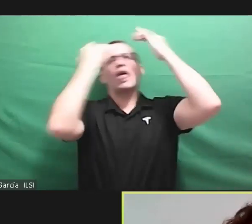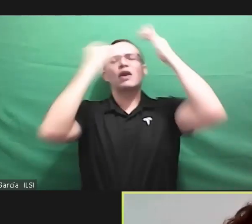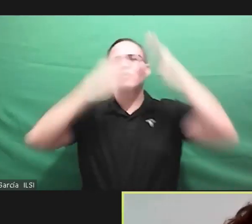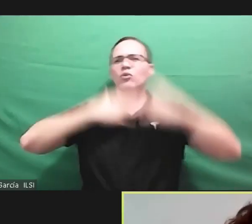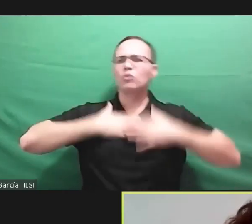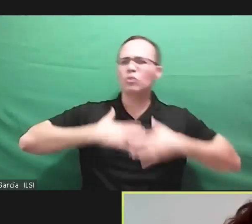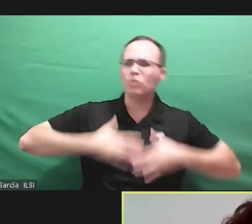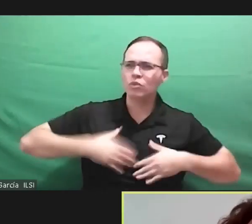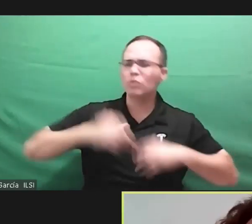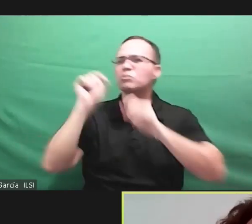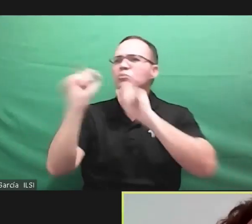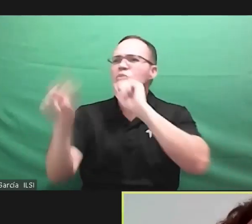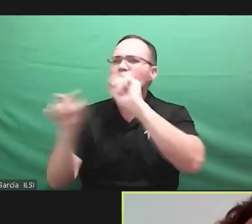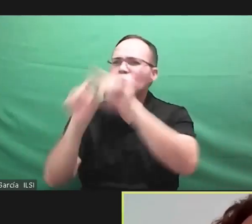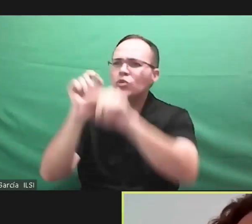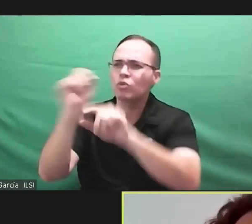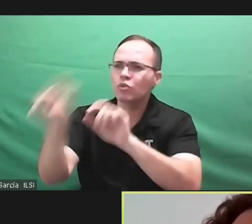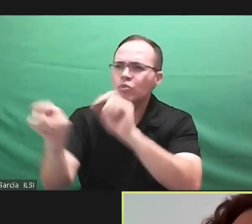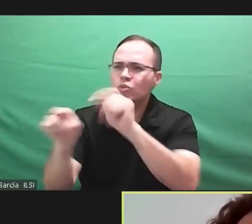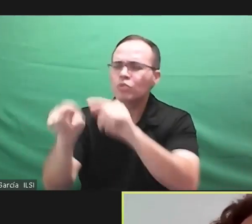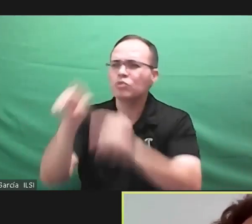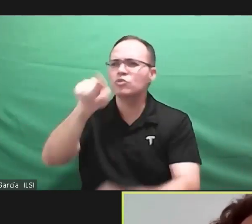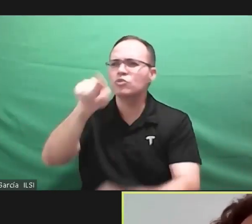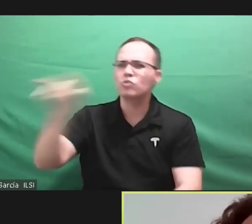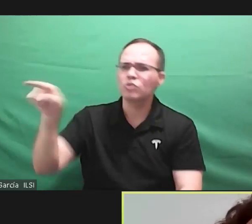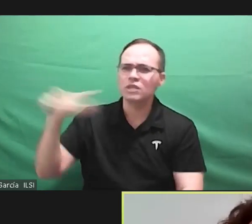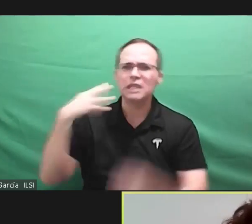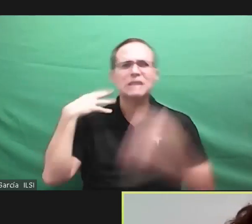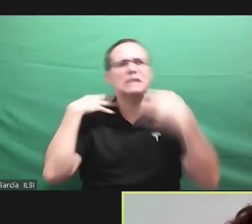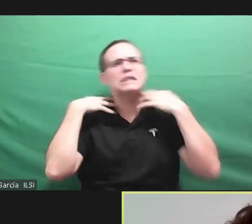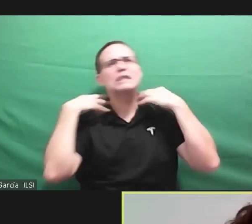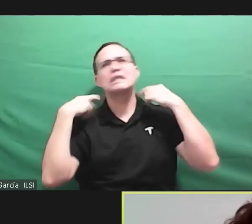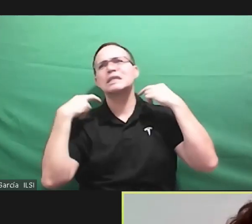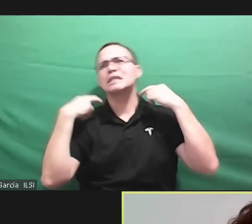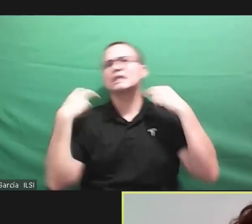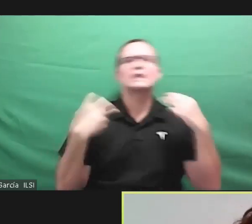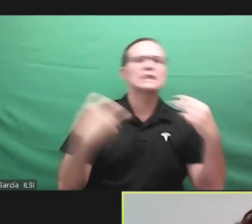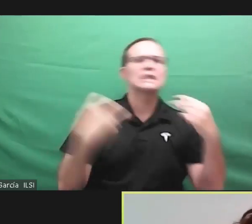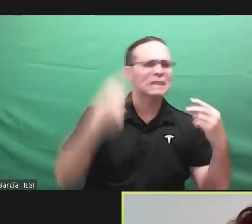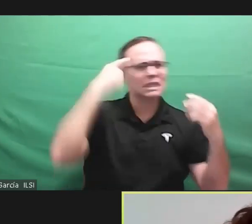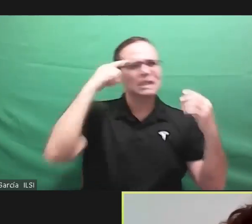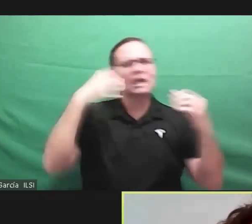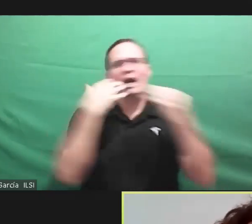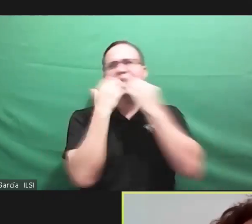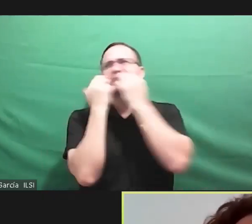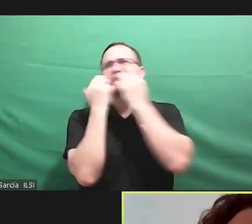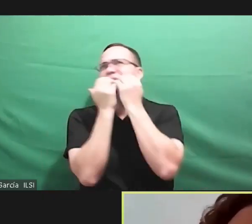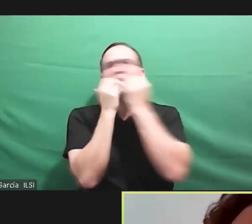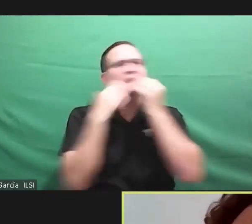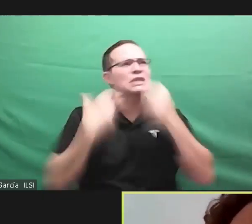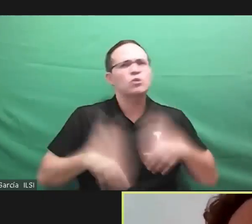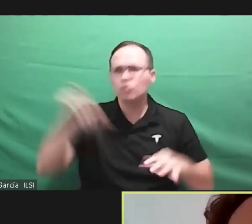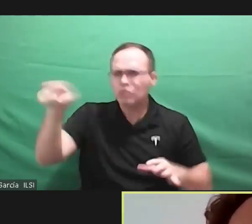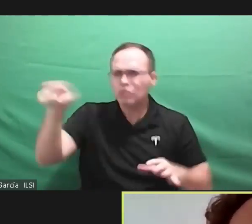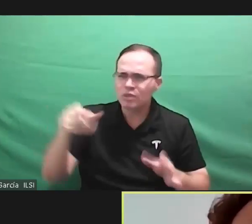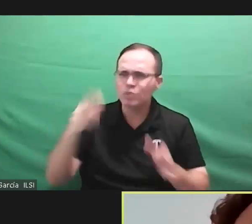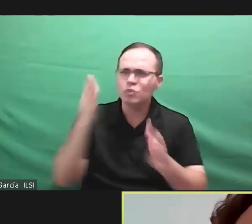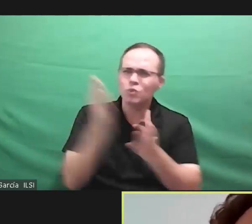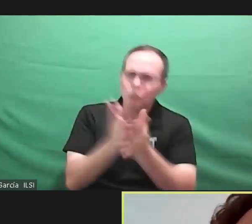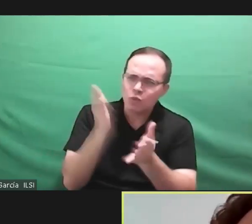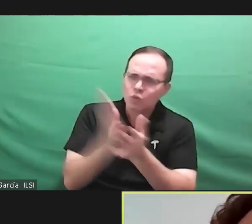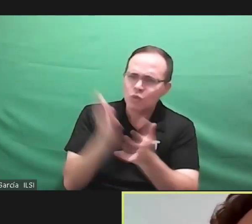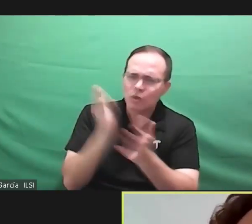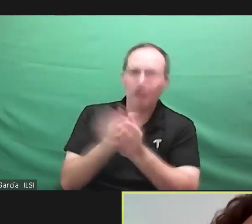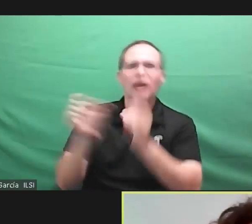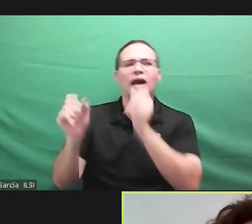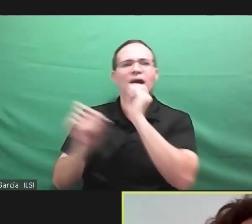pregunta con qué frecuencia se siente estresado, nervioso o ansioso. Siguiente, por favor.